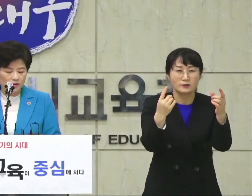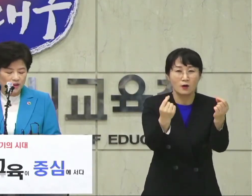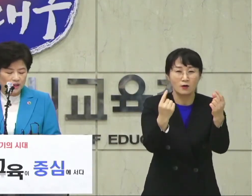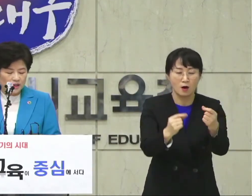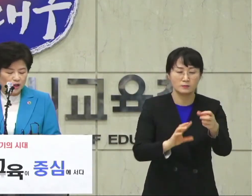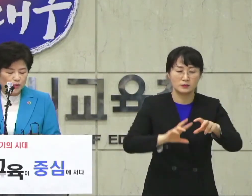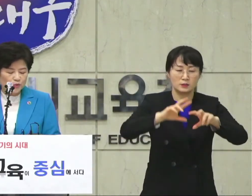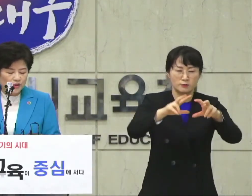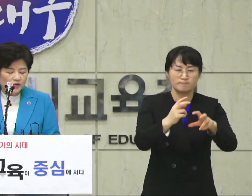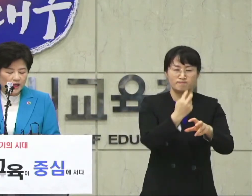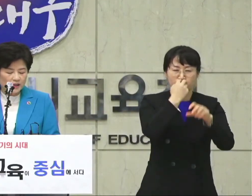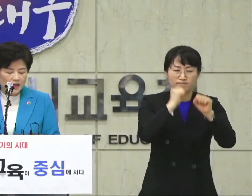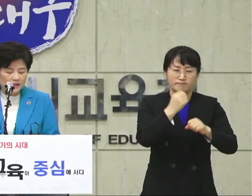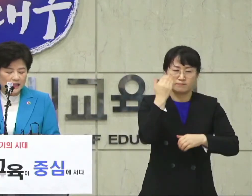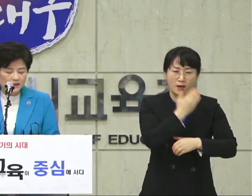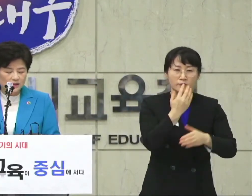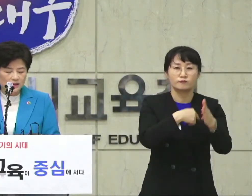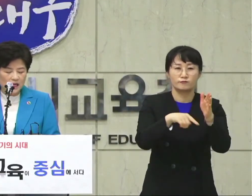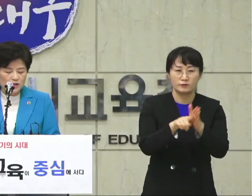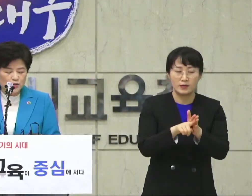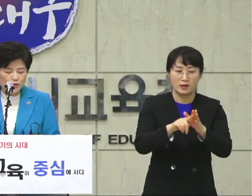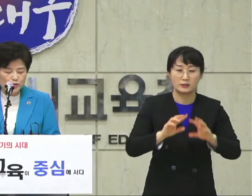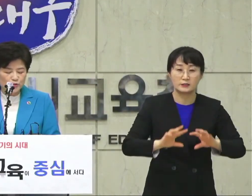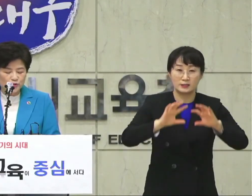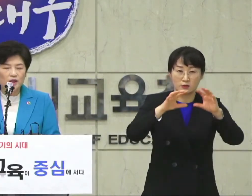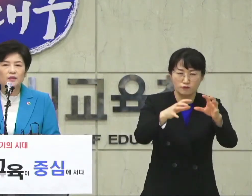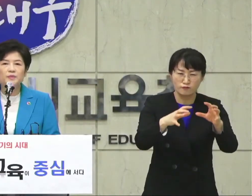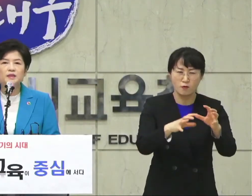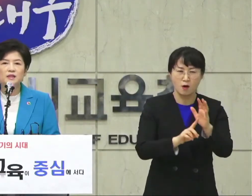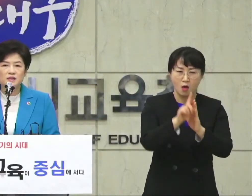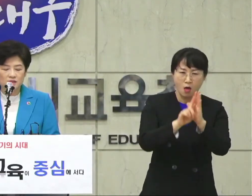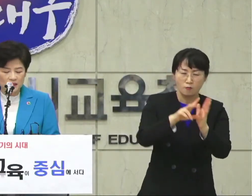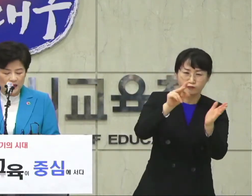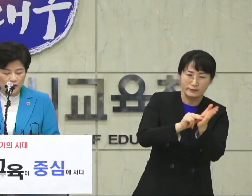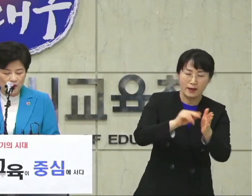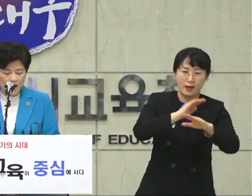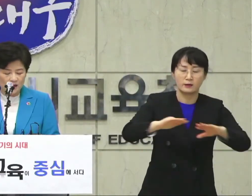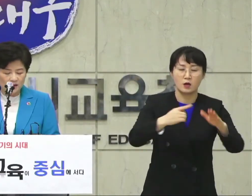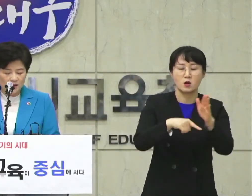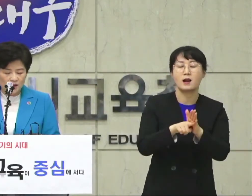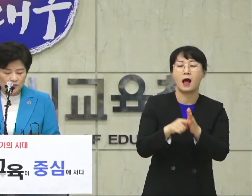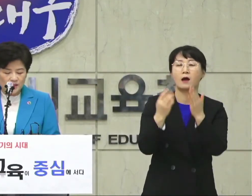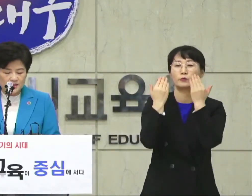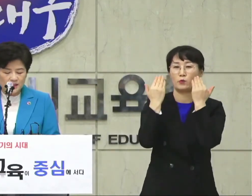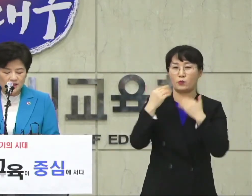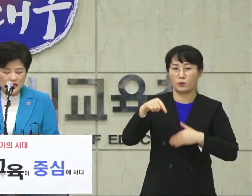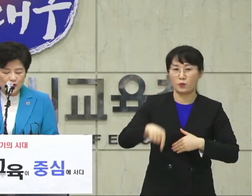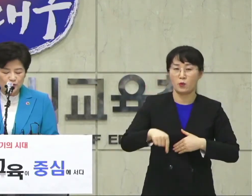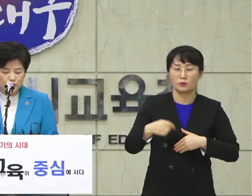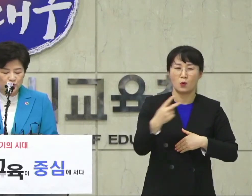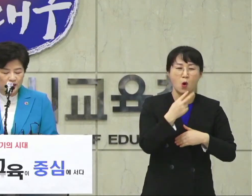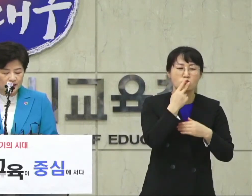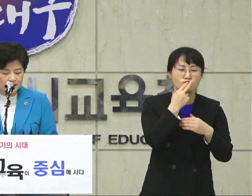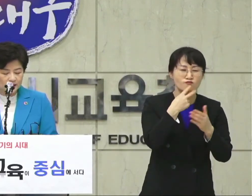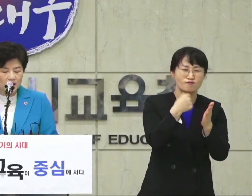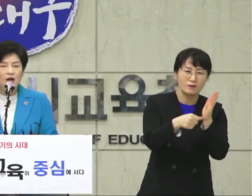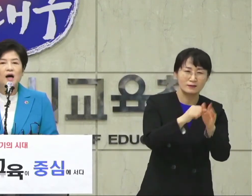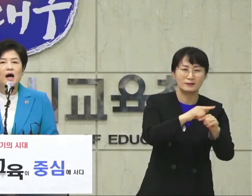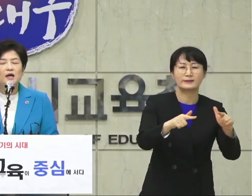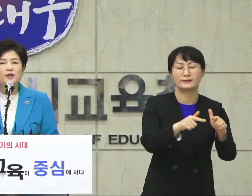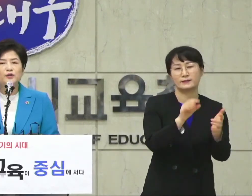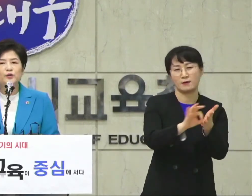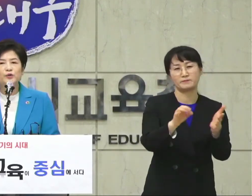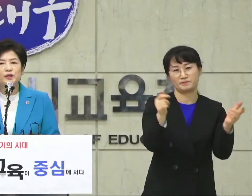수 있도록 기후위기에 대응하는 탄소중립 실천학교와 플라스틱 사용 줄이기